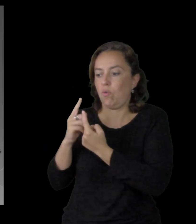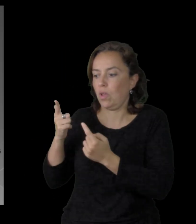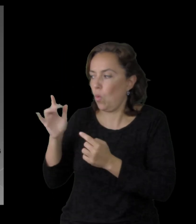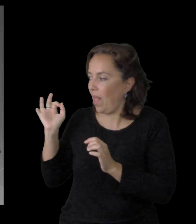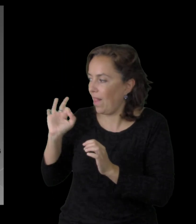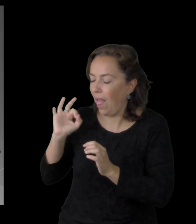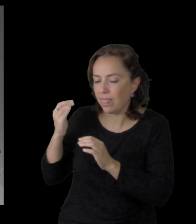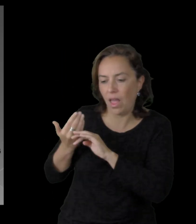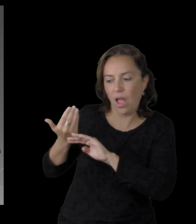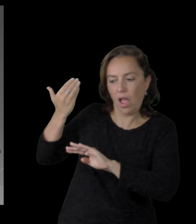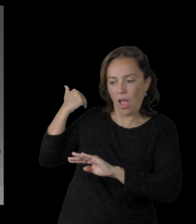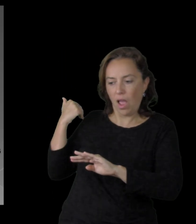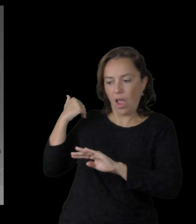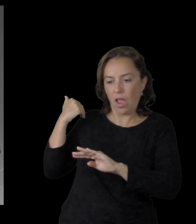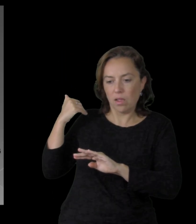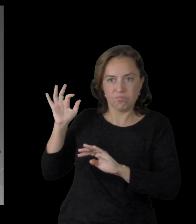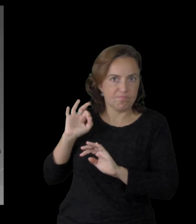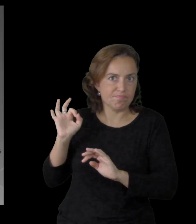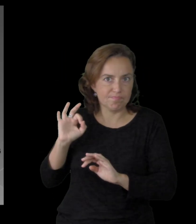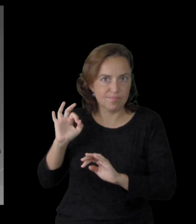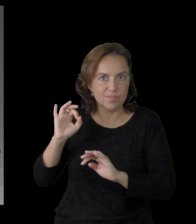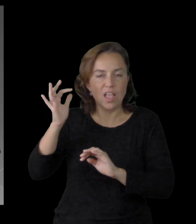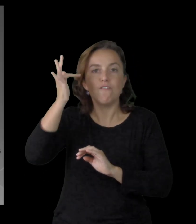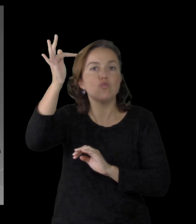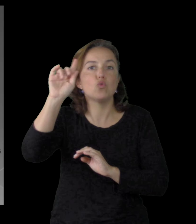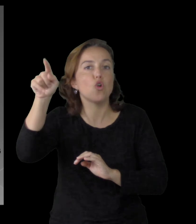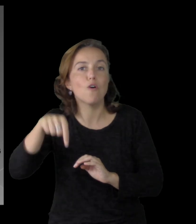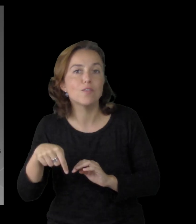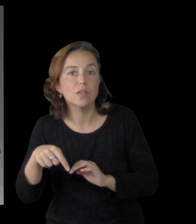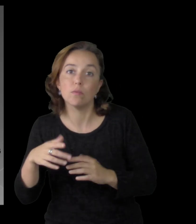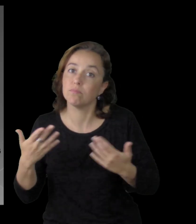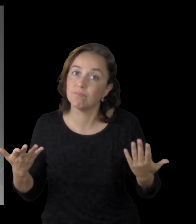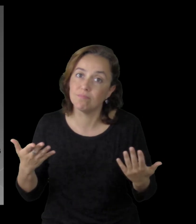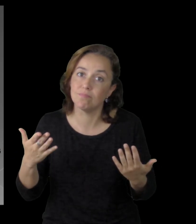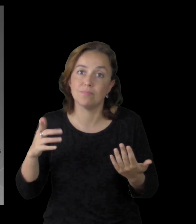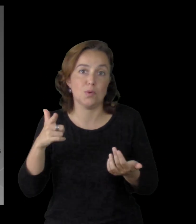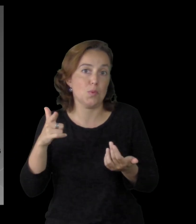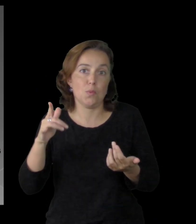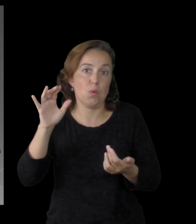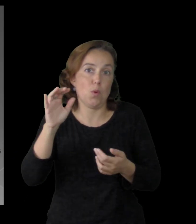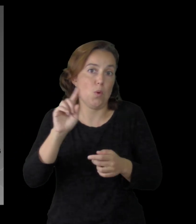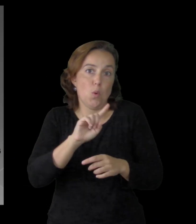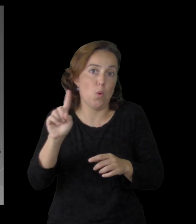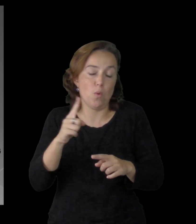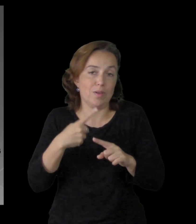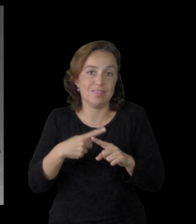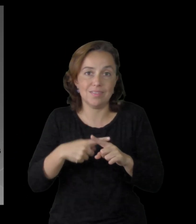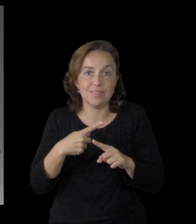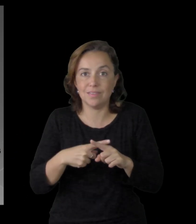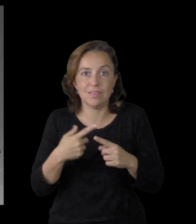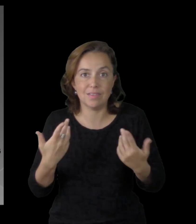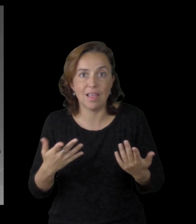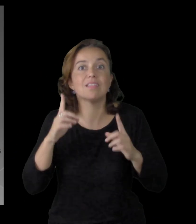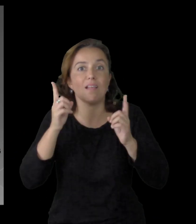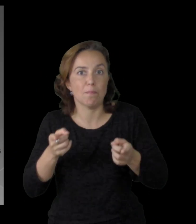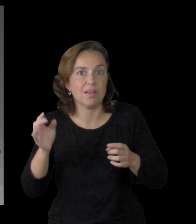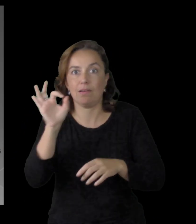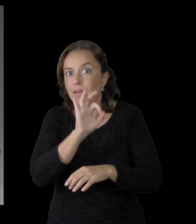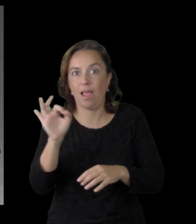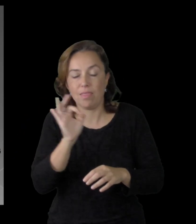nada, y entre el futuro, que todavía no ha llegado, por lo tanto no tiene existencia y también es nada, el presente